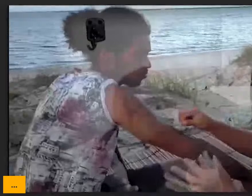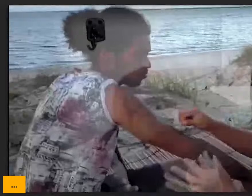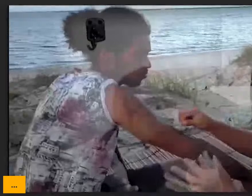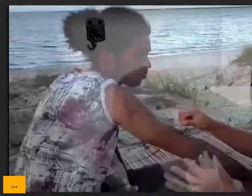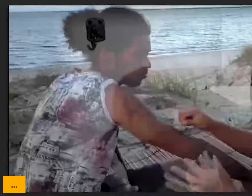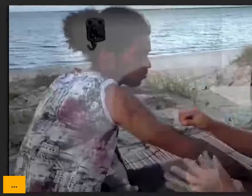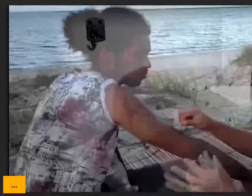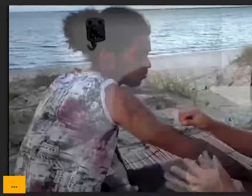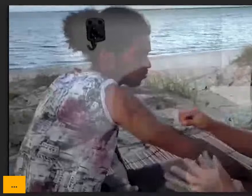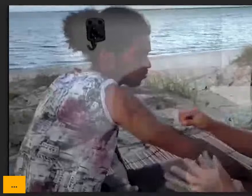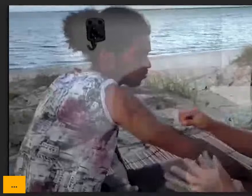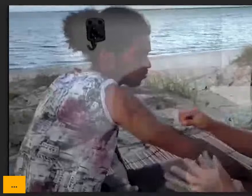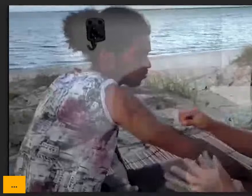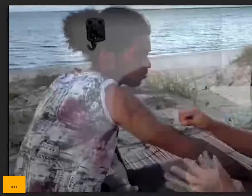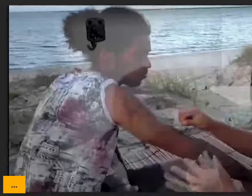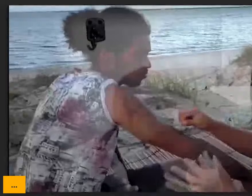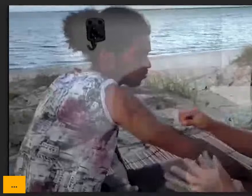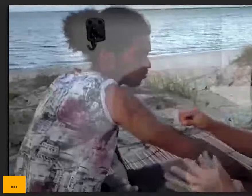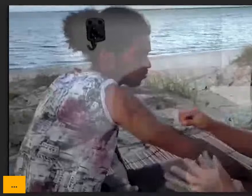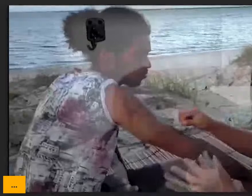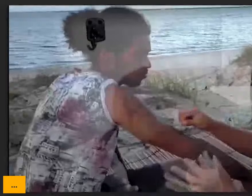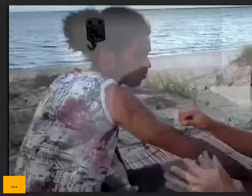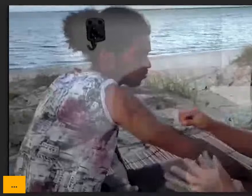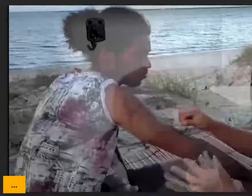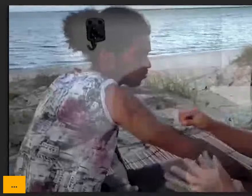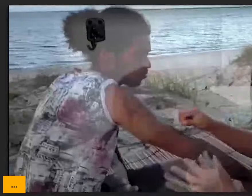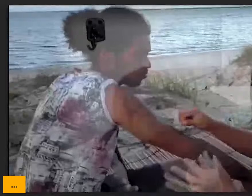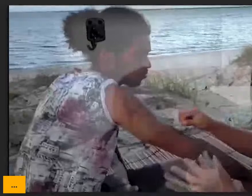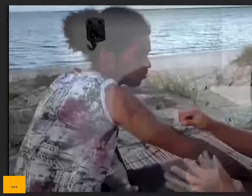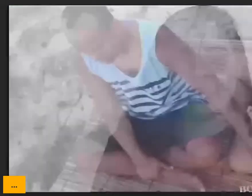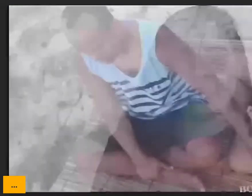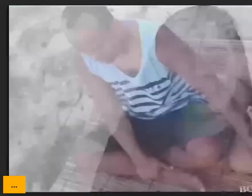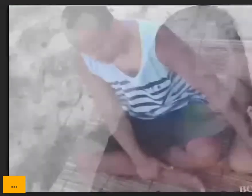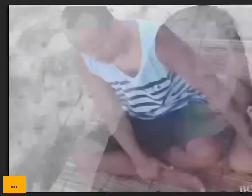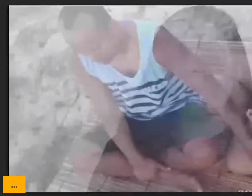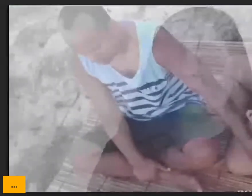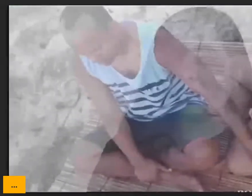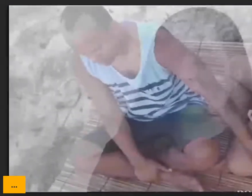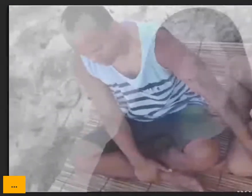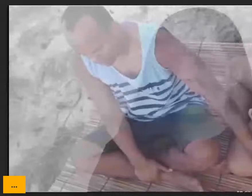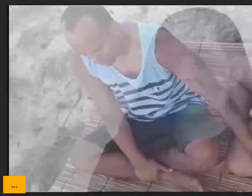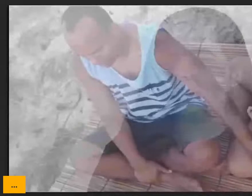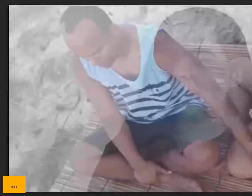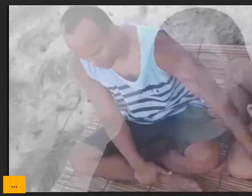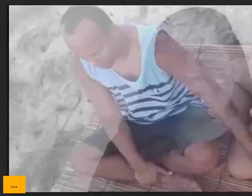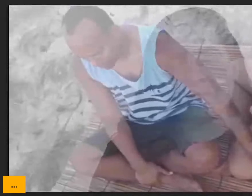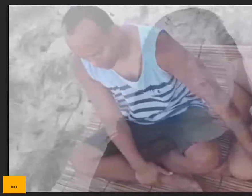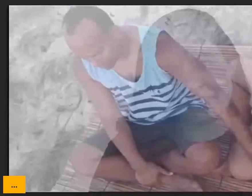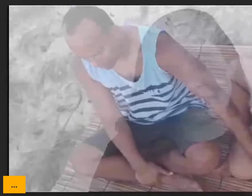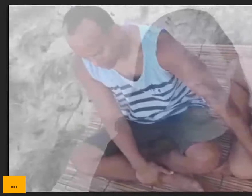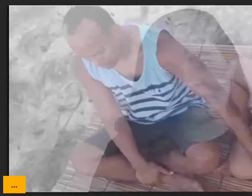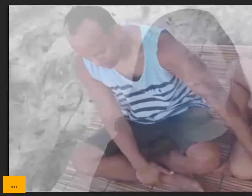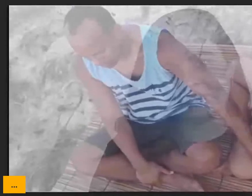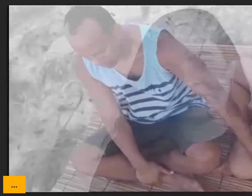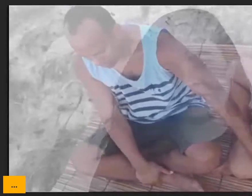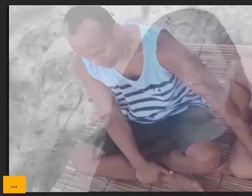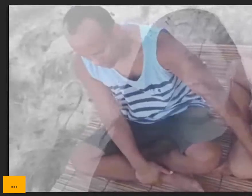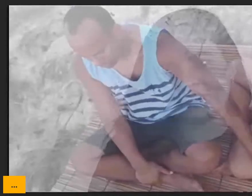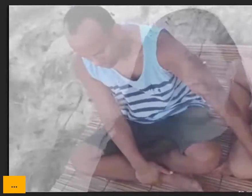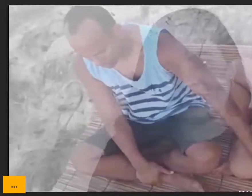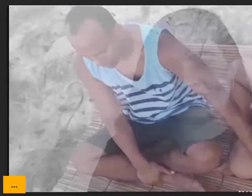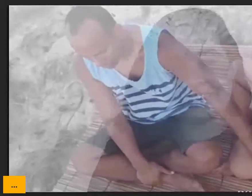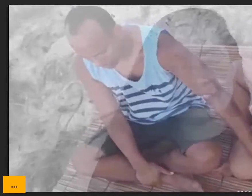fina, o rei dos índios mandou chamar. Quando me pinto, ou me